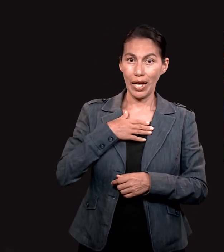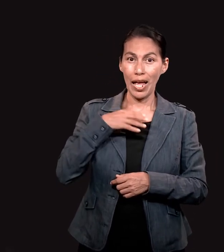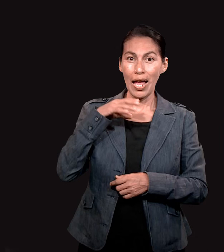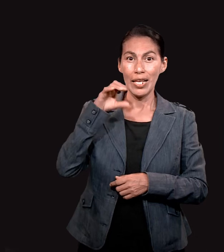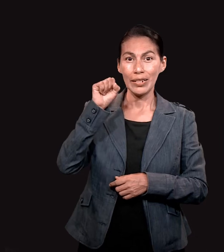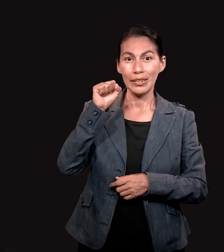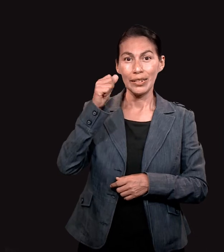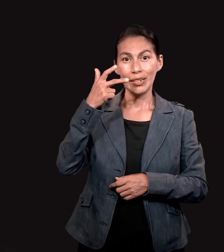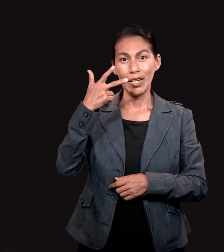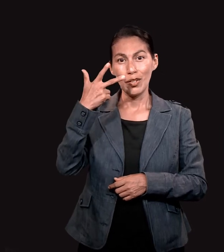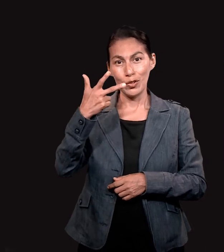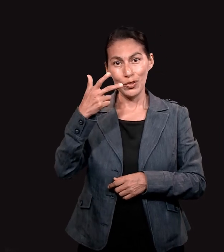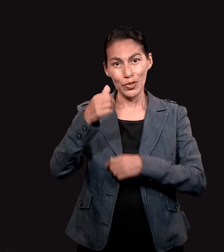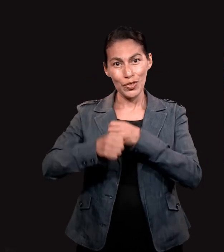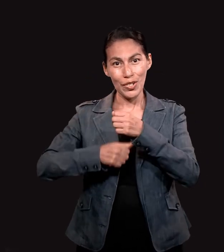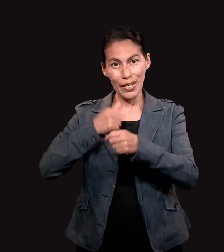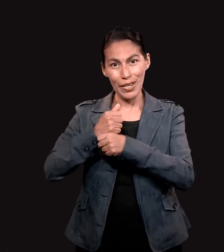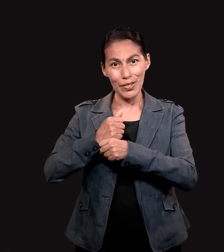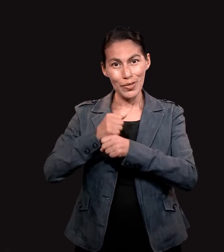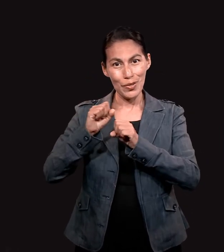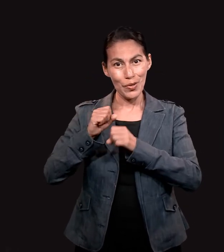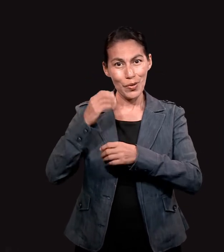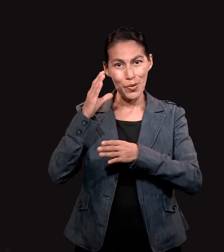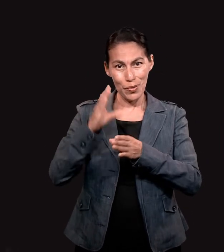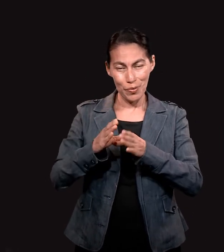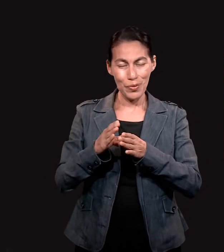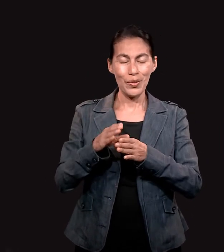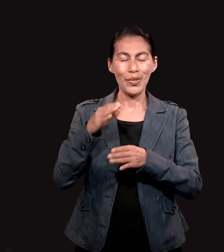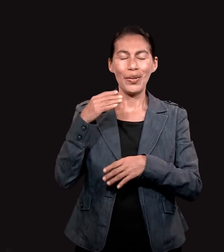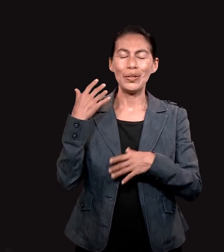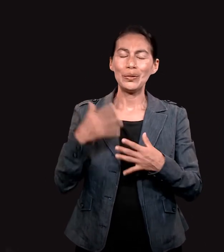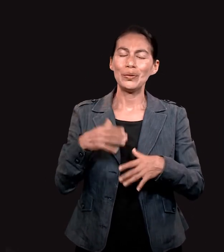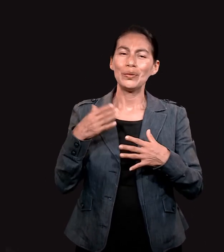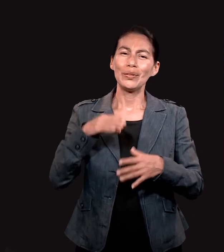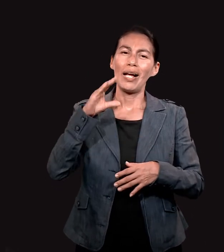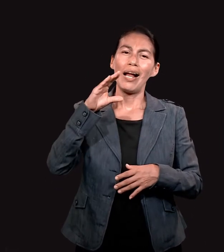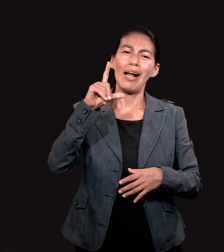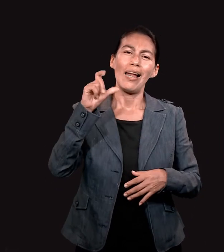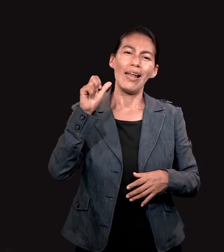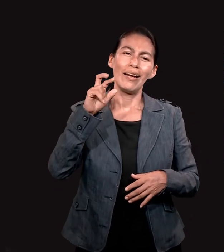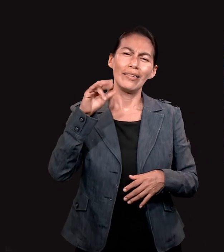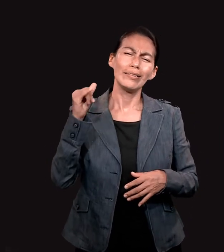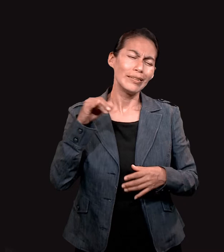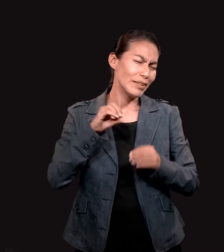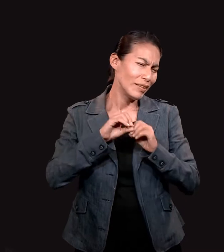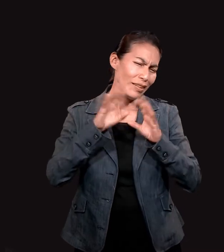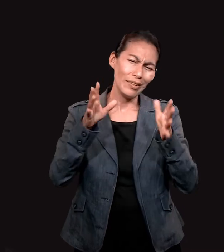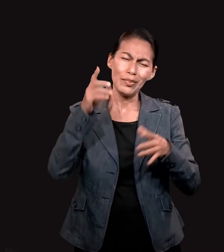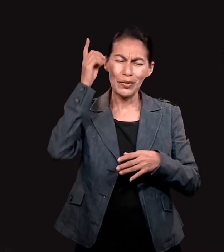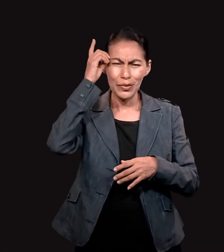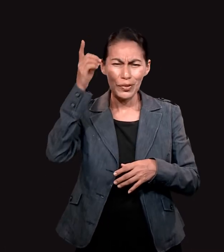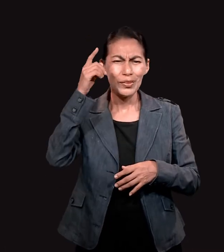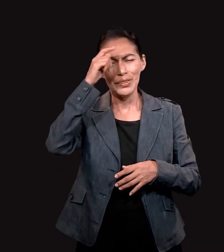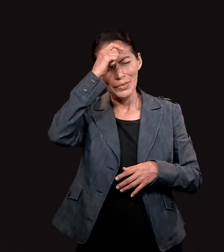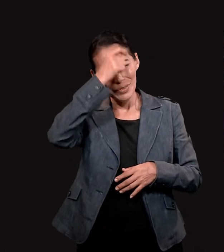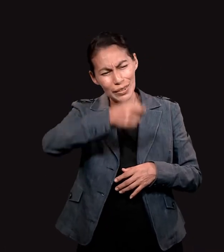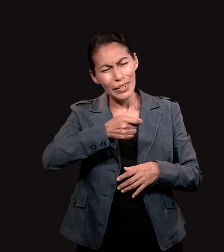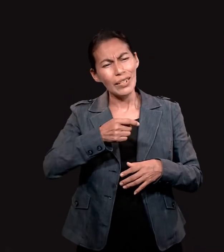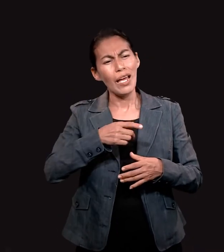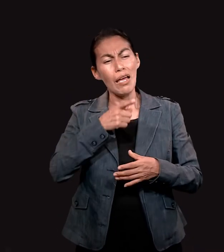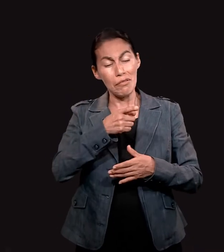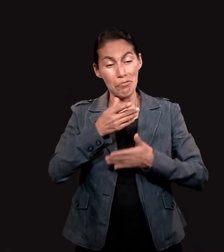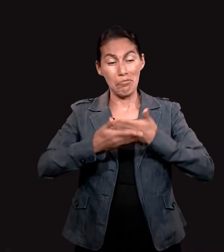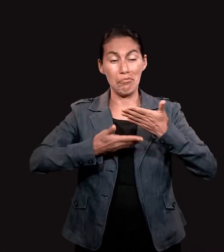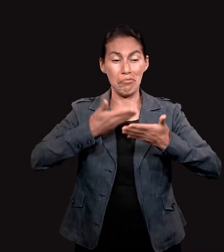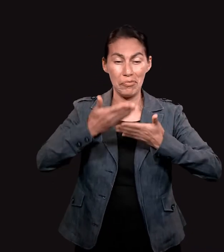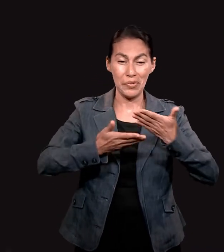vida. Cumplo 60 años. Felicidades, Clary. Que Dios te dé muchos, pero muchos años en la compañía del Señor para